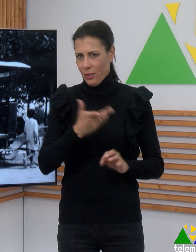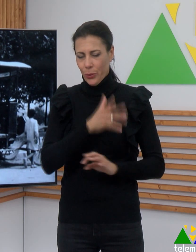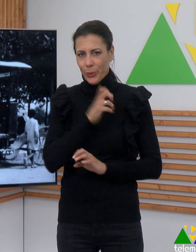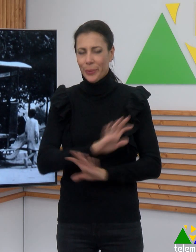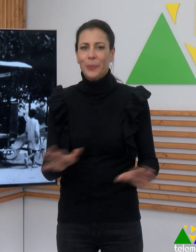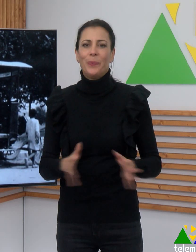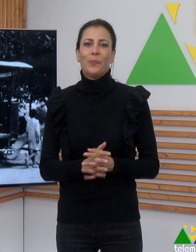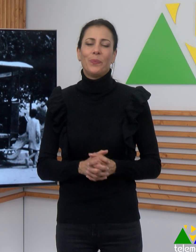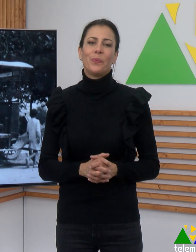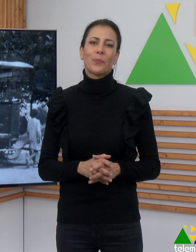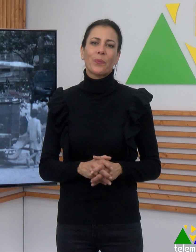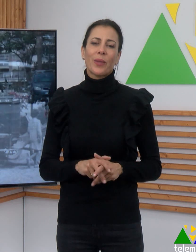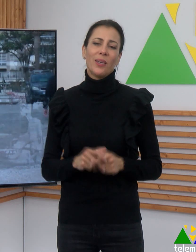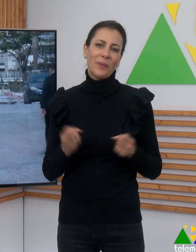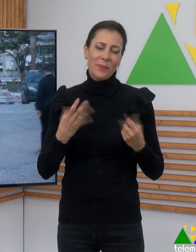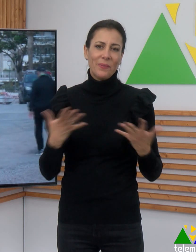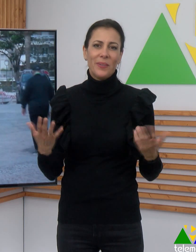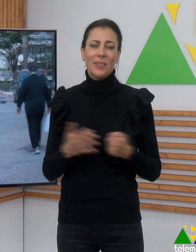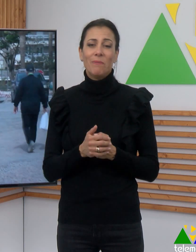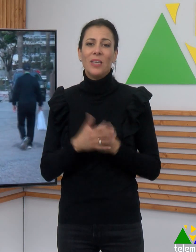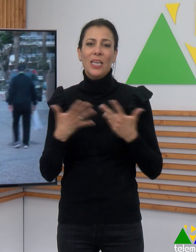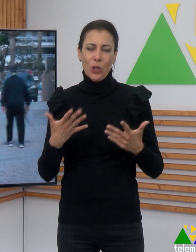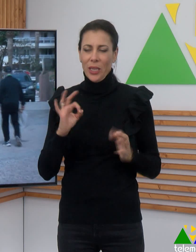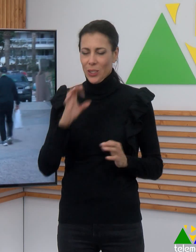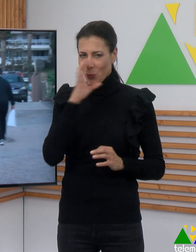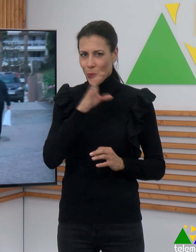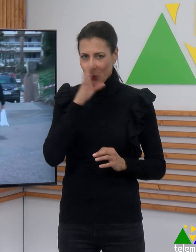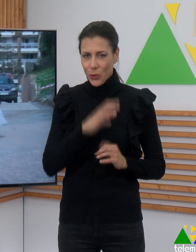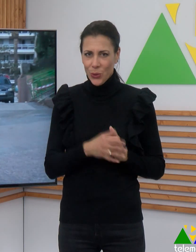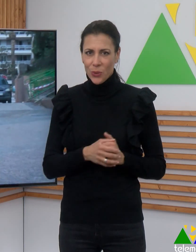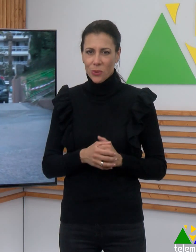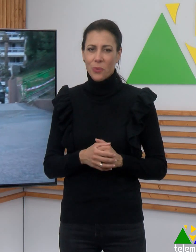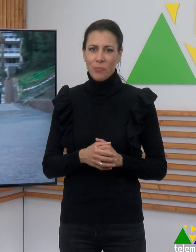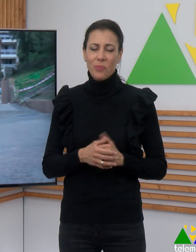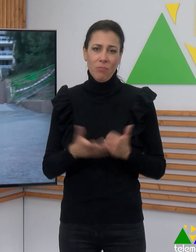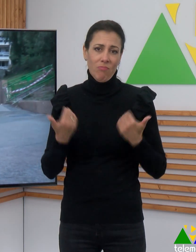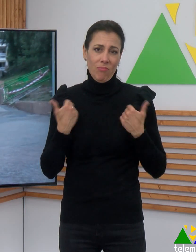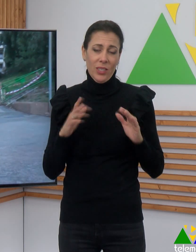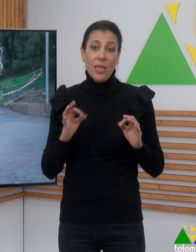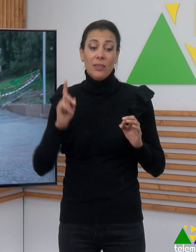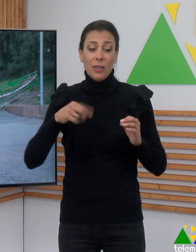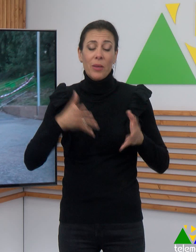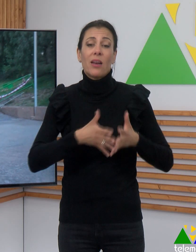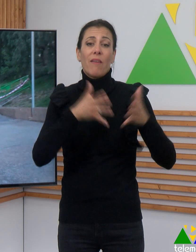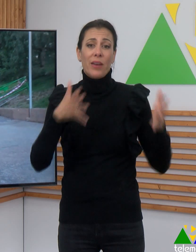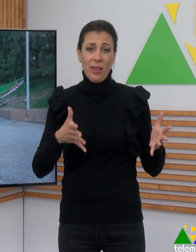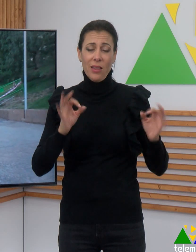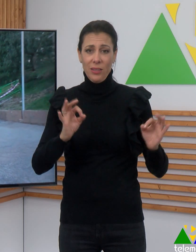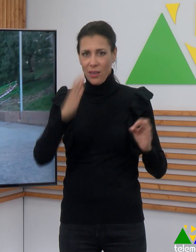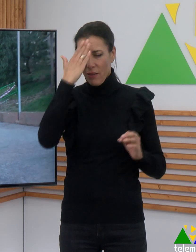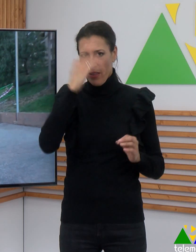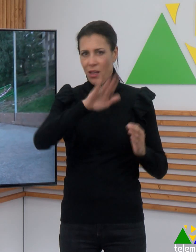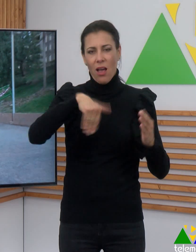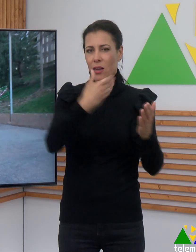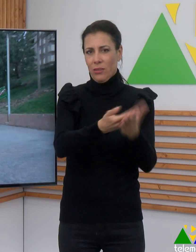espectáculo. Y la verdad es que es muy curioso y pasaba, pues claro, por la avenida de Virgen de la Cabeza